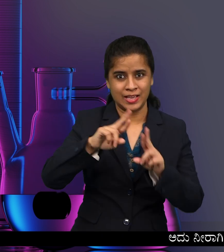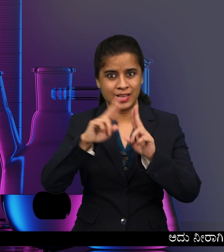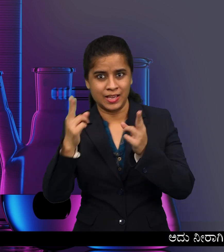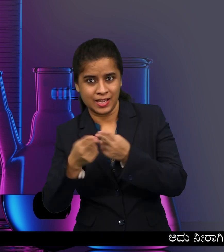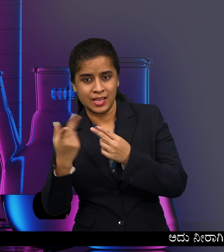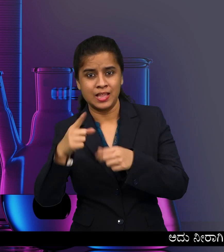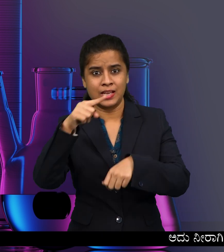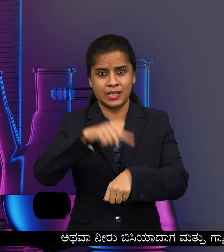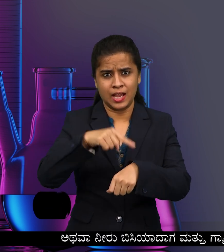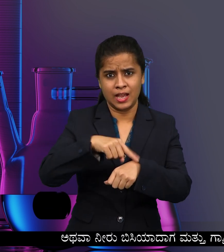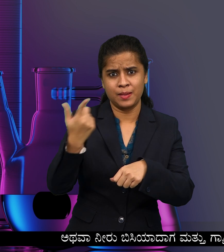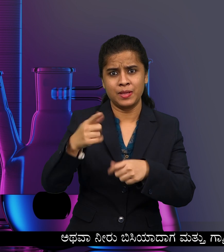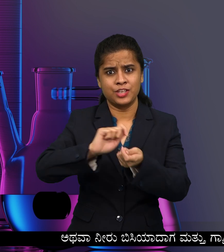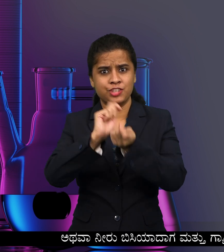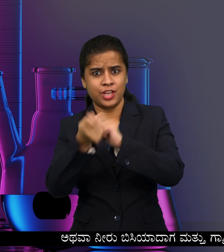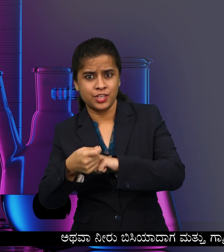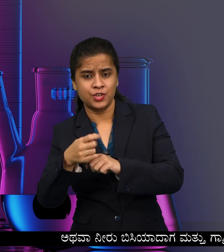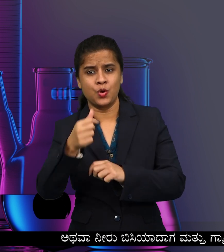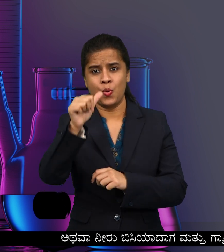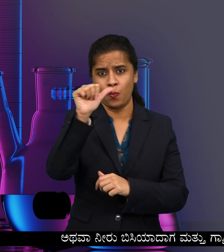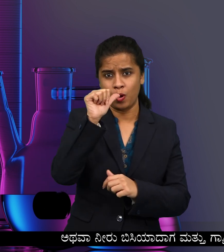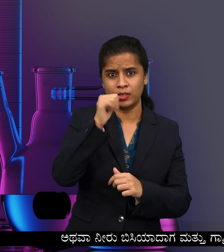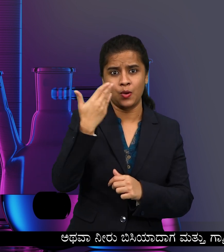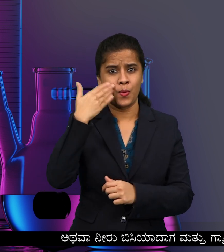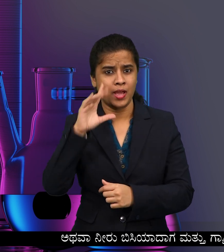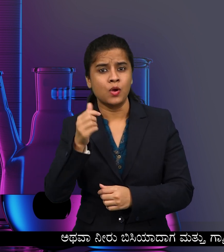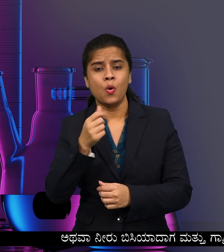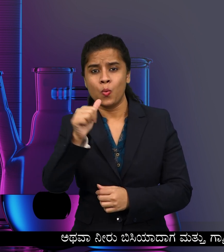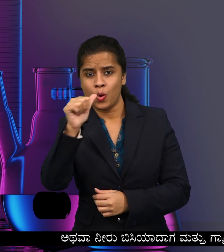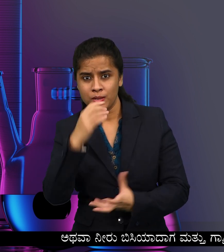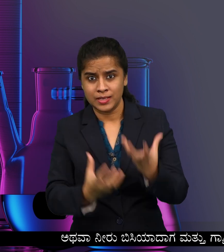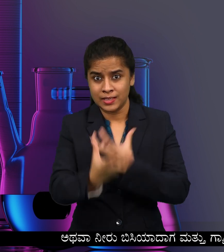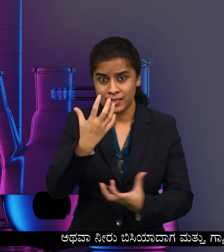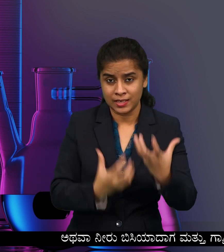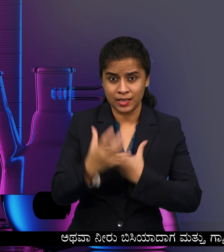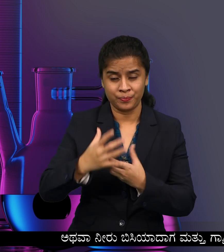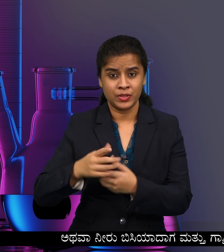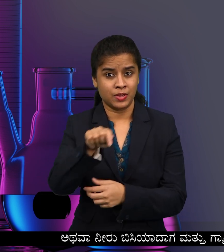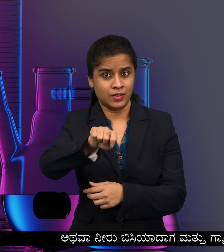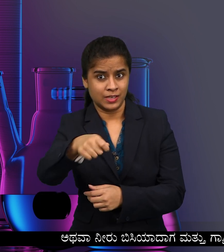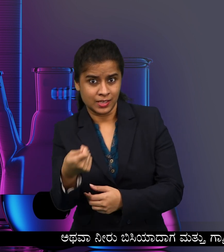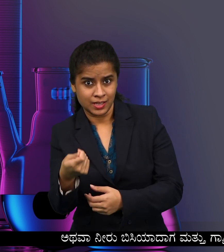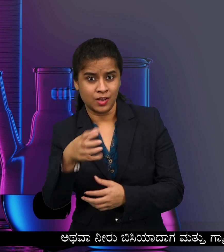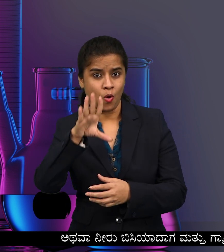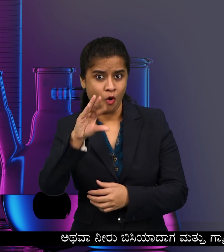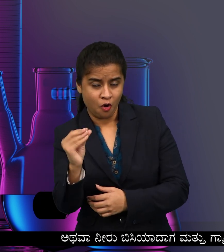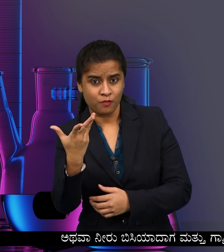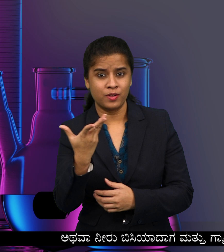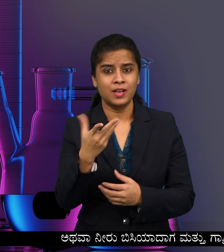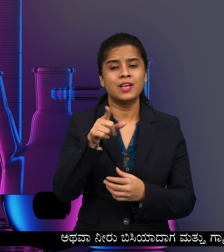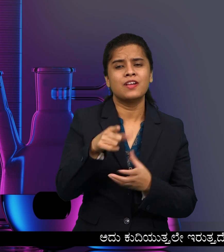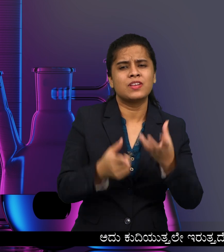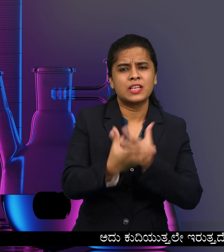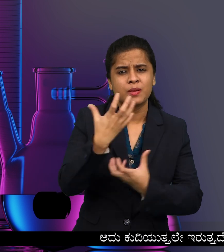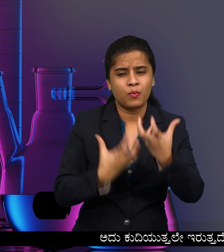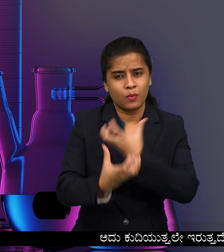ಪರಿವರ್ತನೆಯಾಗುತ್ತದೆ. ಅಥವಾ ನೀರು ಬಿಸಿಯಾದಾಗ ಮತ್ತು ಗ್ಯಾಸ್ ನಾಬನ್ನು ಆಫ್ ಮಾಡಲು ನೀವು